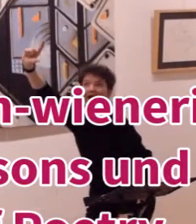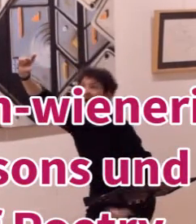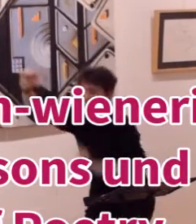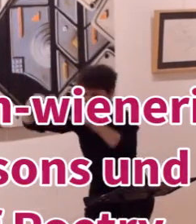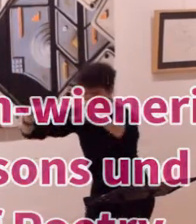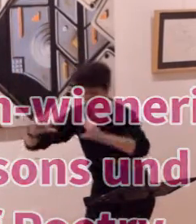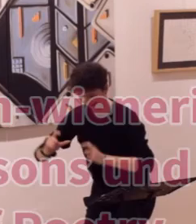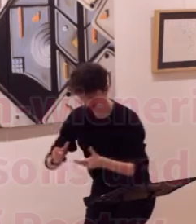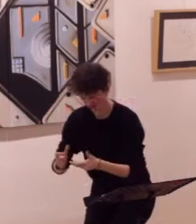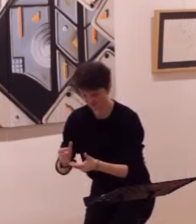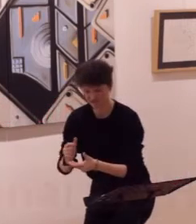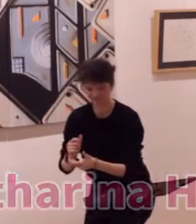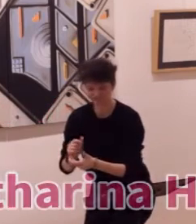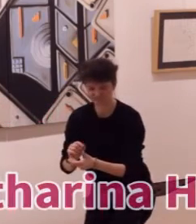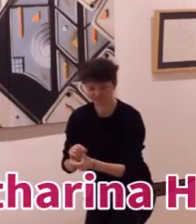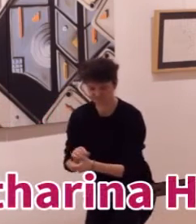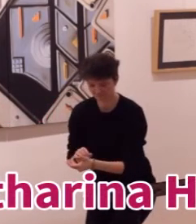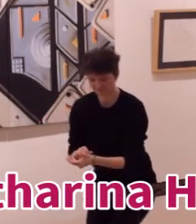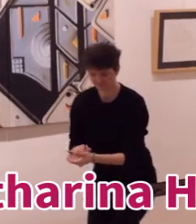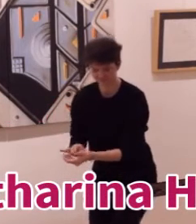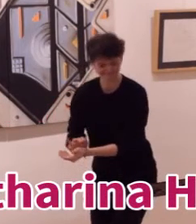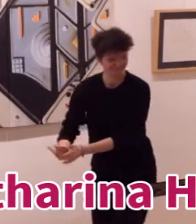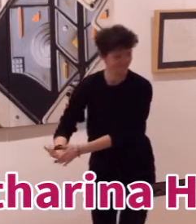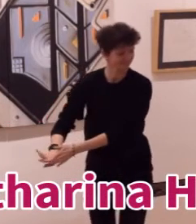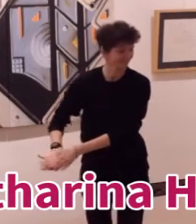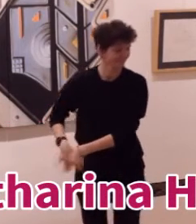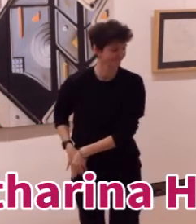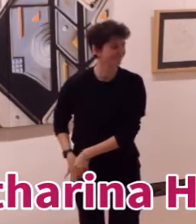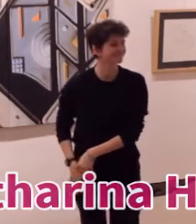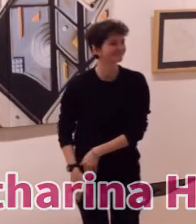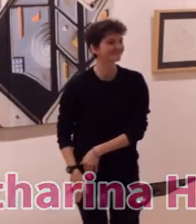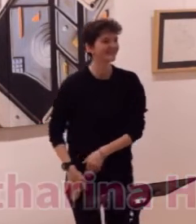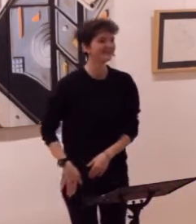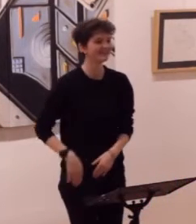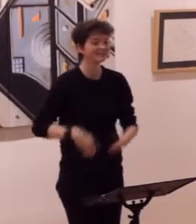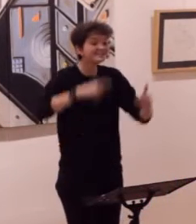das jetzt wird nicht mehr irgendjemand stehen. Aber beim Zähneputzen tue ich wieder posen.